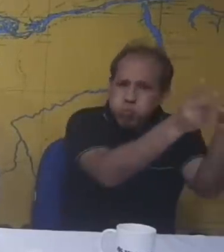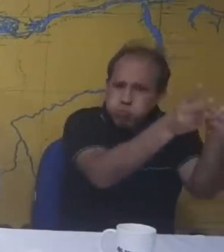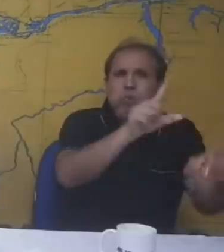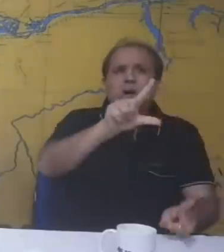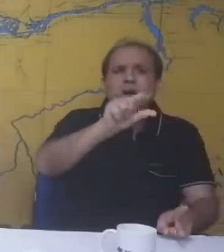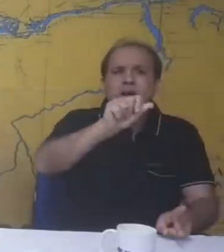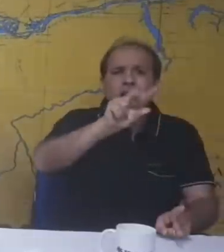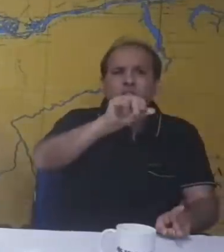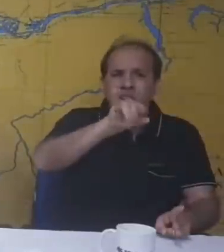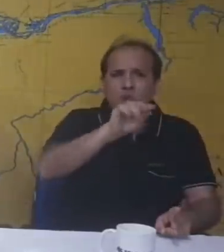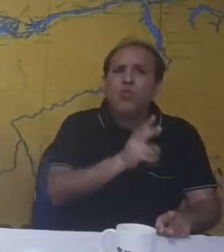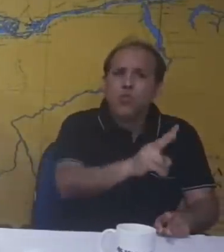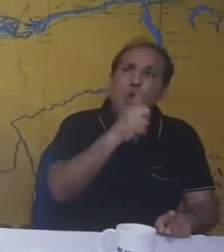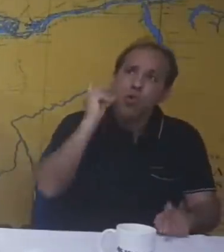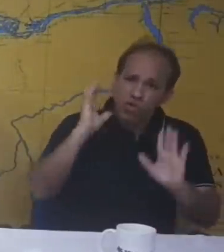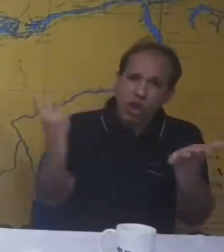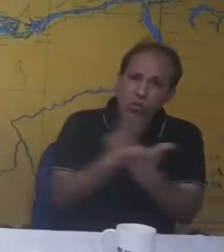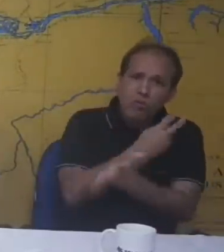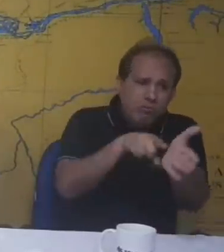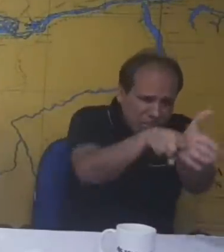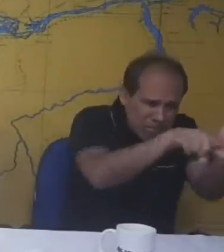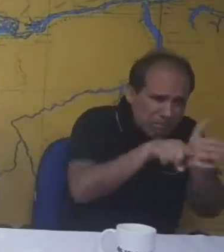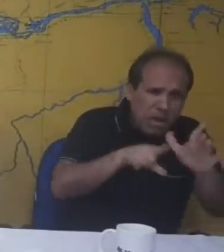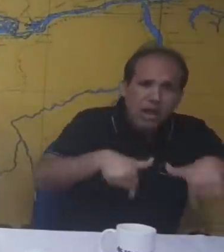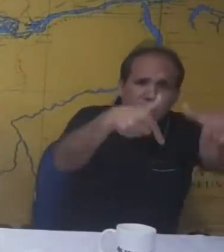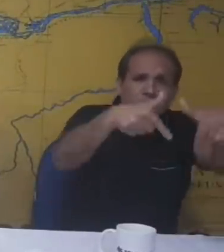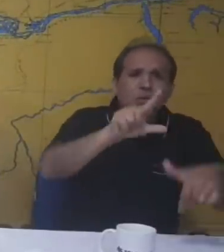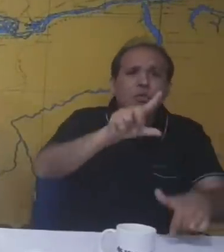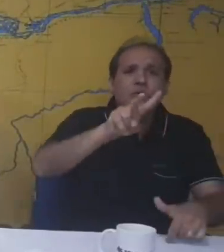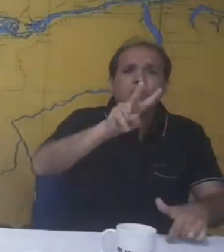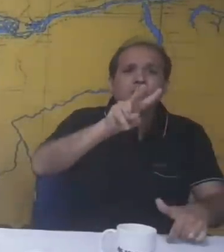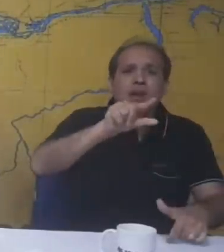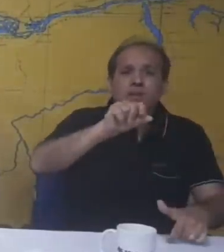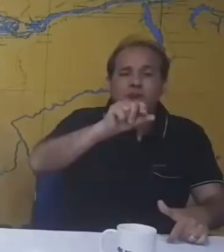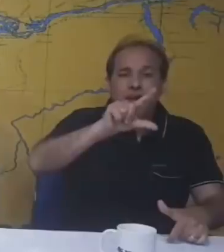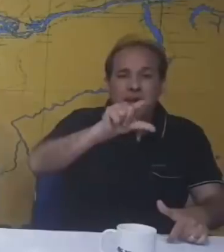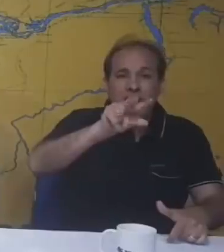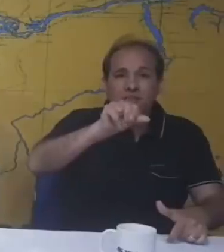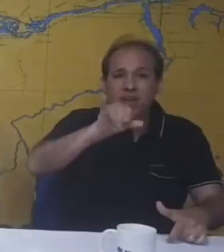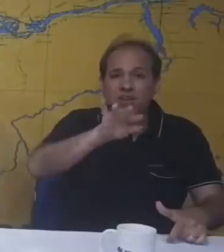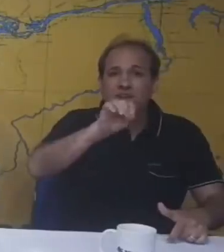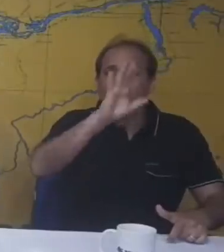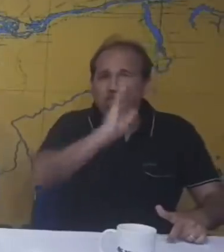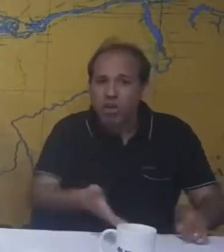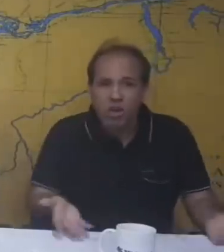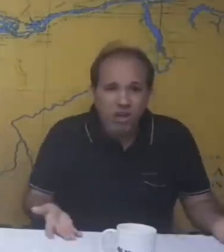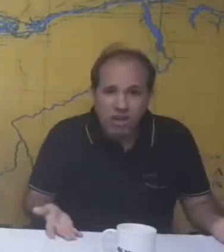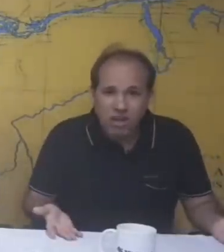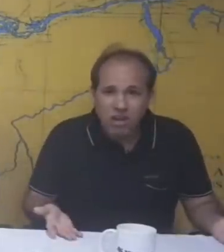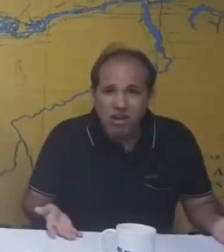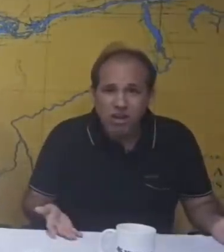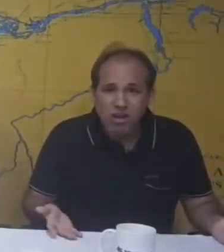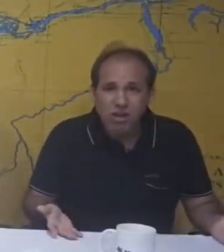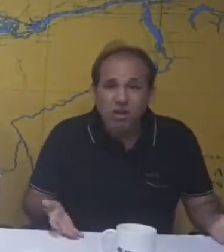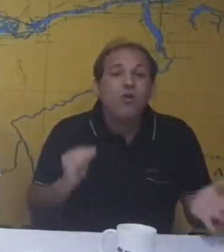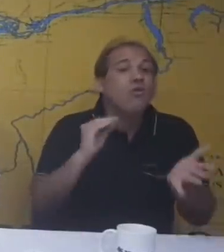Ontem mesmo tivemos operação Lava Jato. Quase que diariamente temos operação Lava Jato. O Covidão nem começou